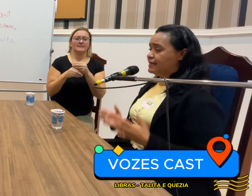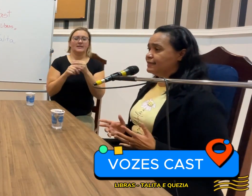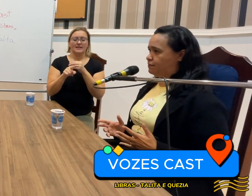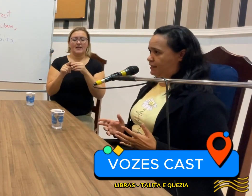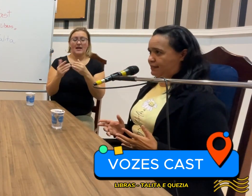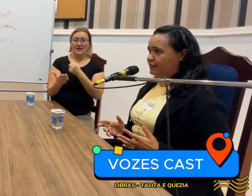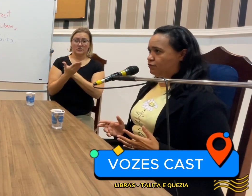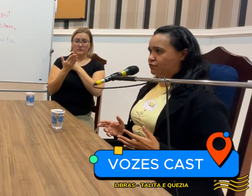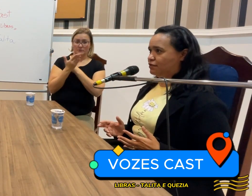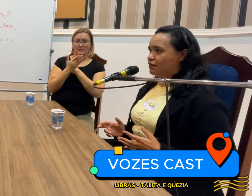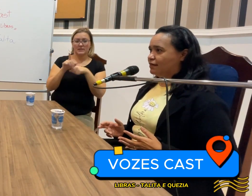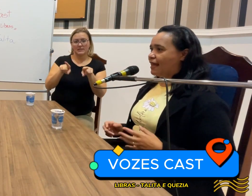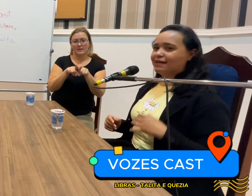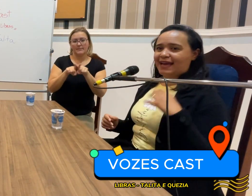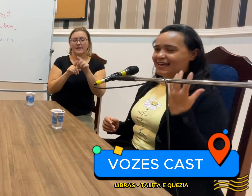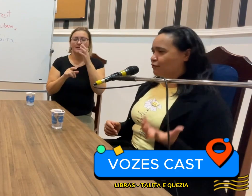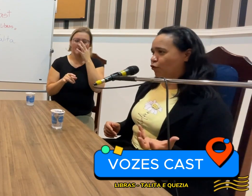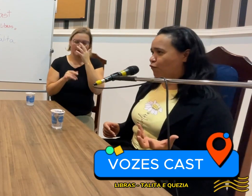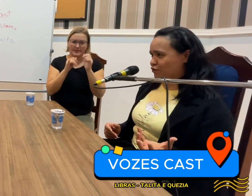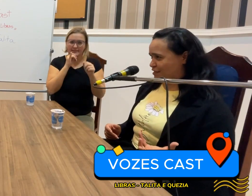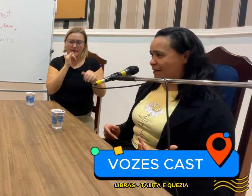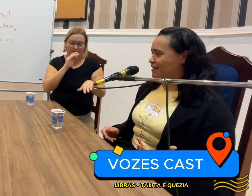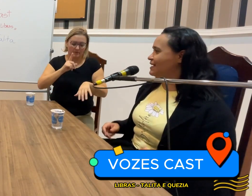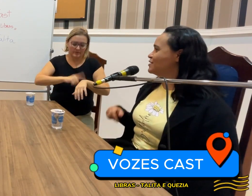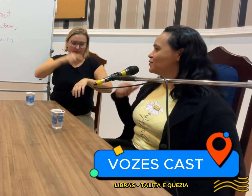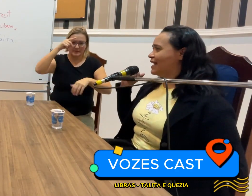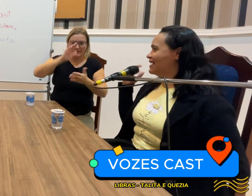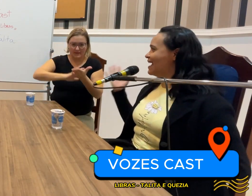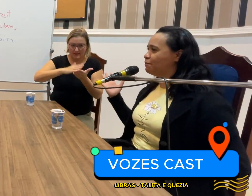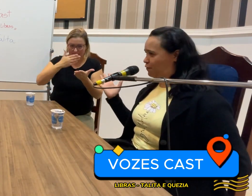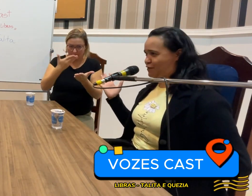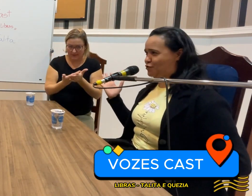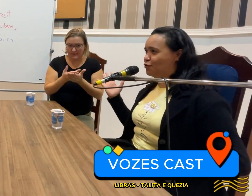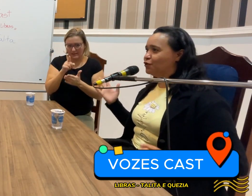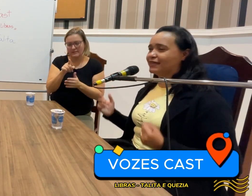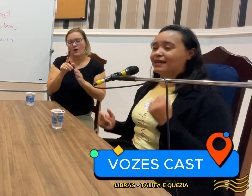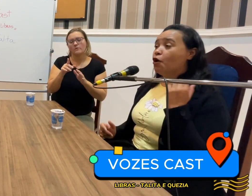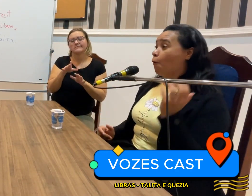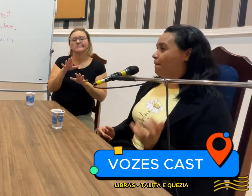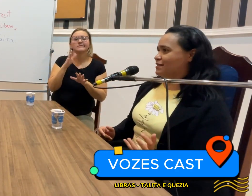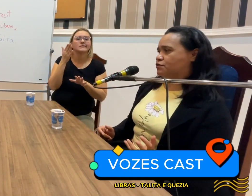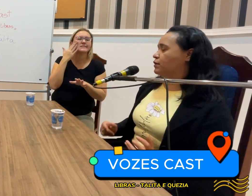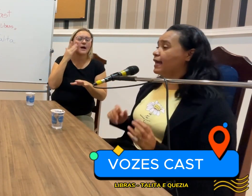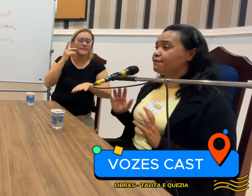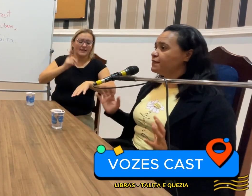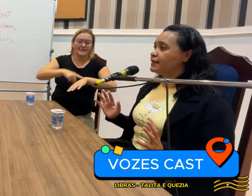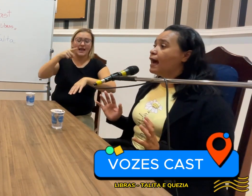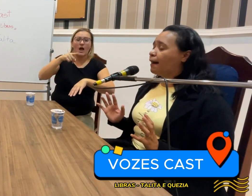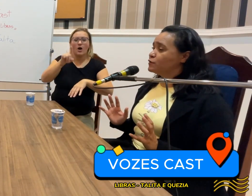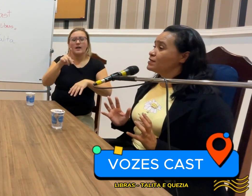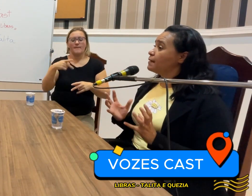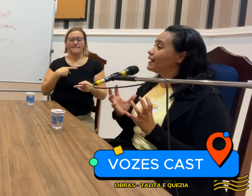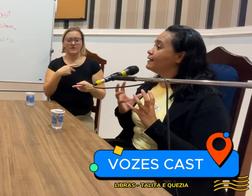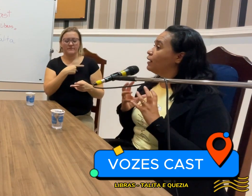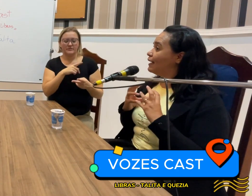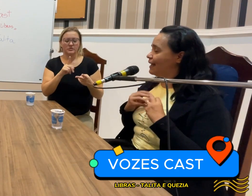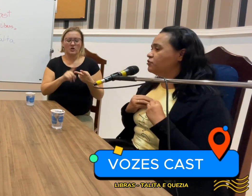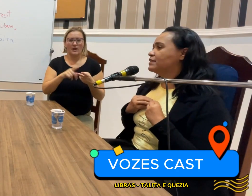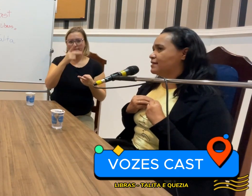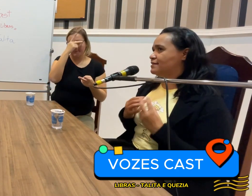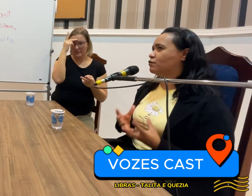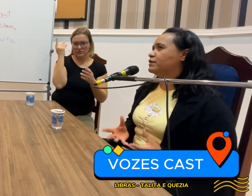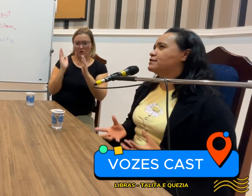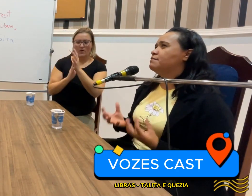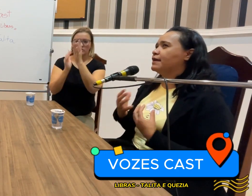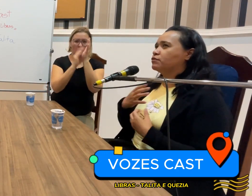ali interpretando, quem é do louvor sabe isso, quem é professor, o pastor, enfim, a pessoa sabe que aquilo, além